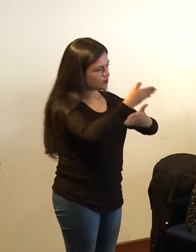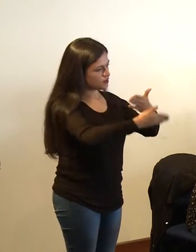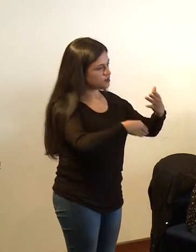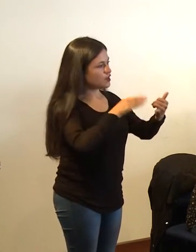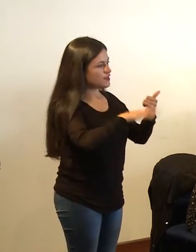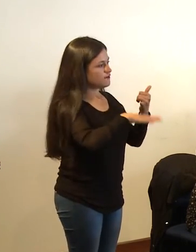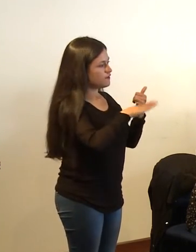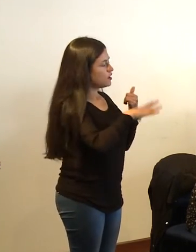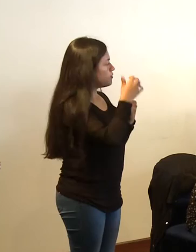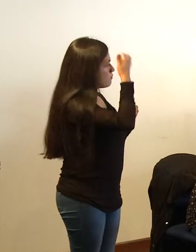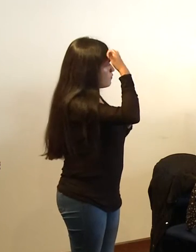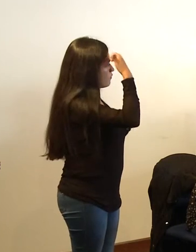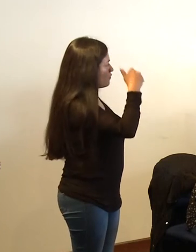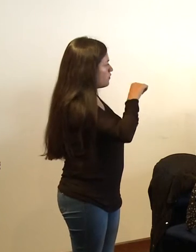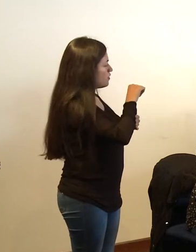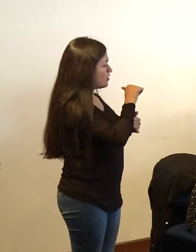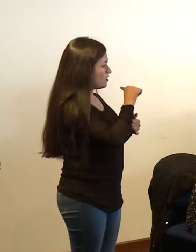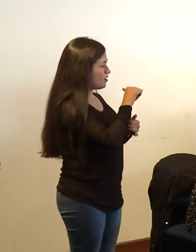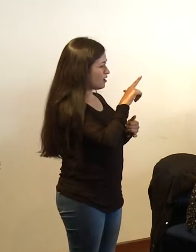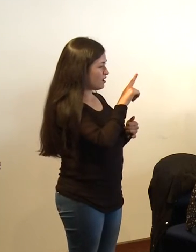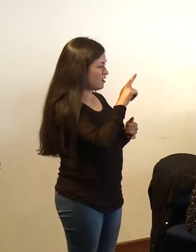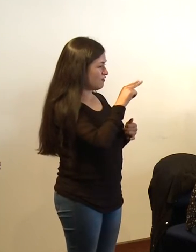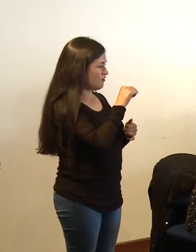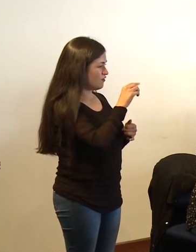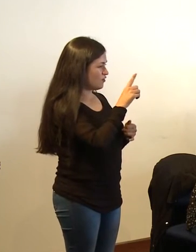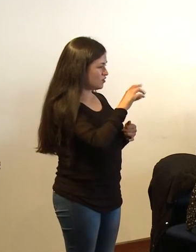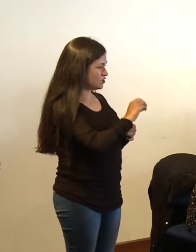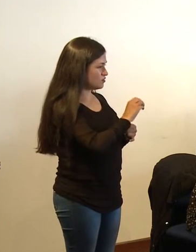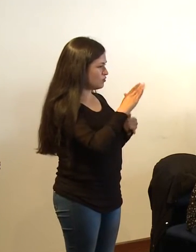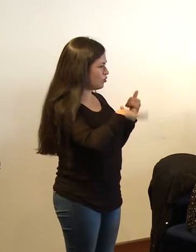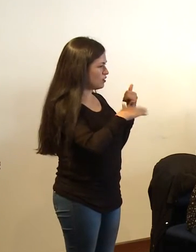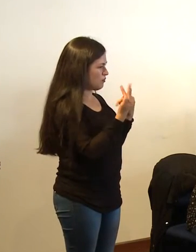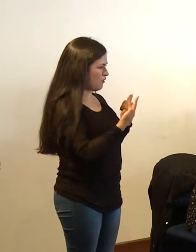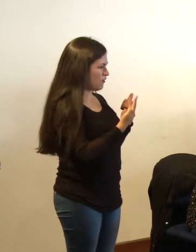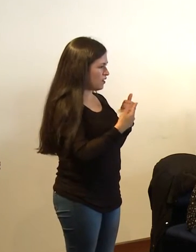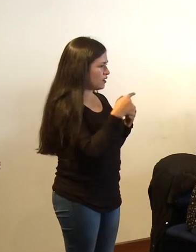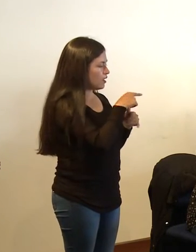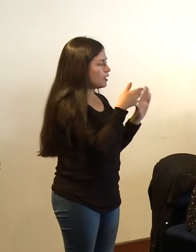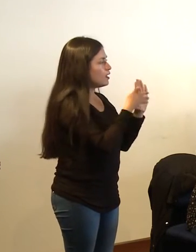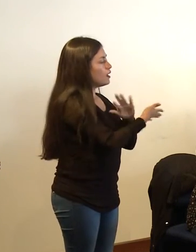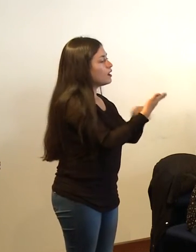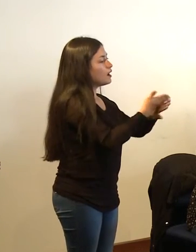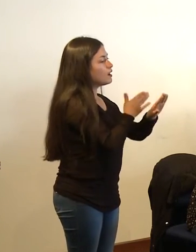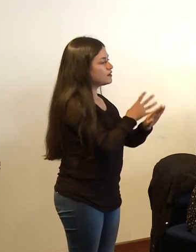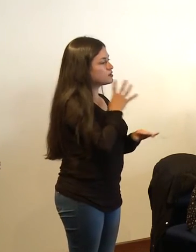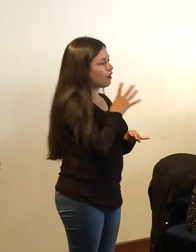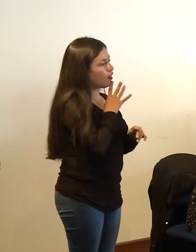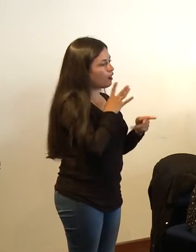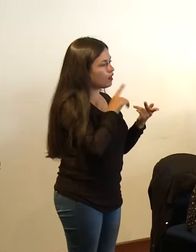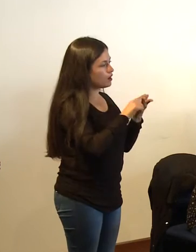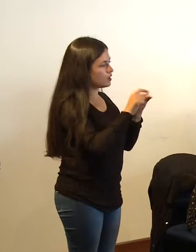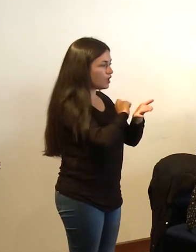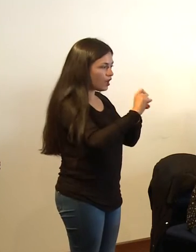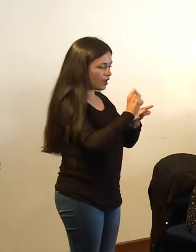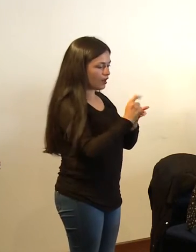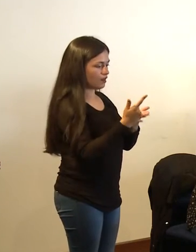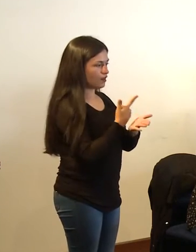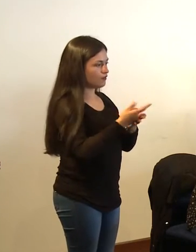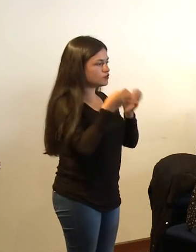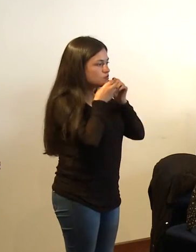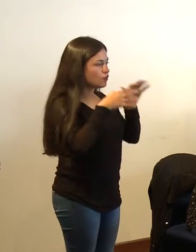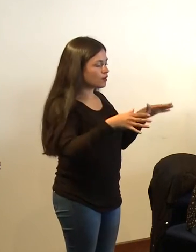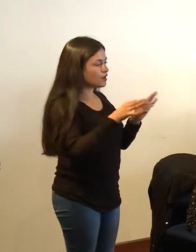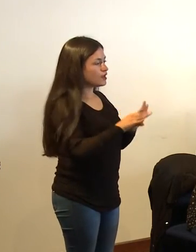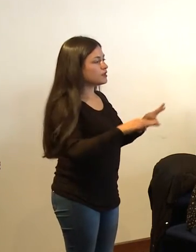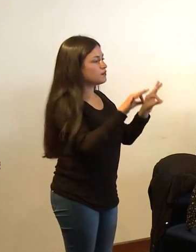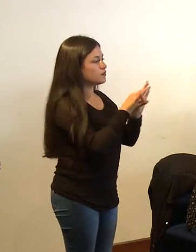Alfonso, como lo viene haciendo en sus charlas, en sus libros, en esta enriquecedora problematización